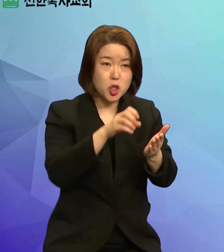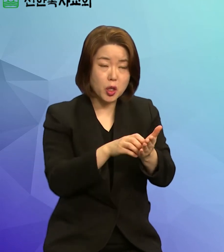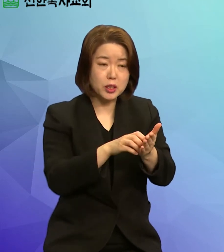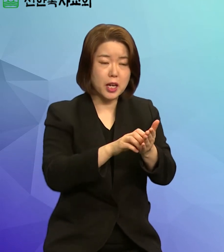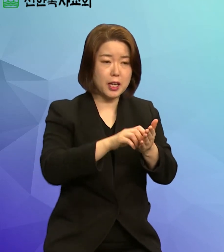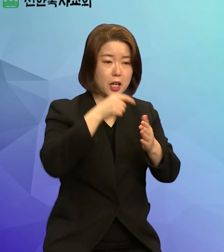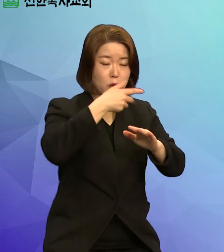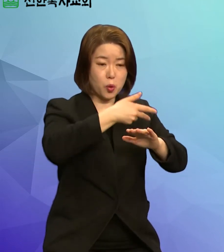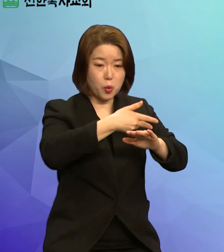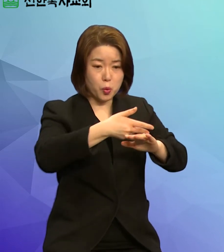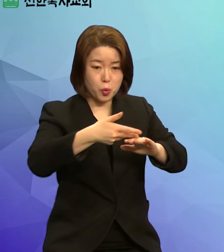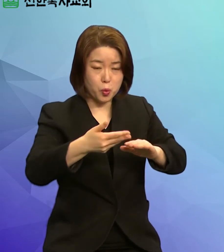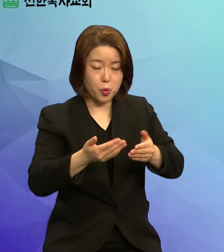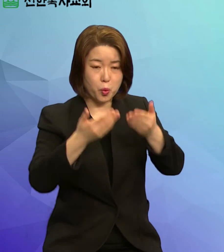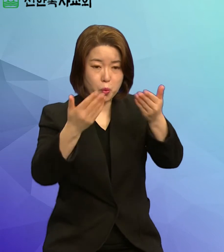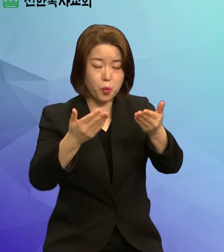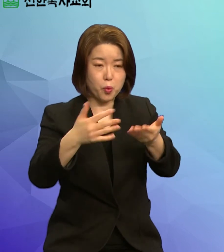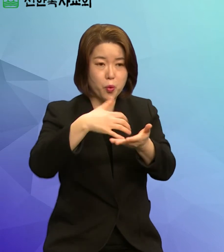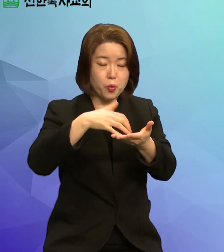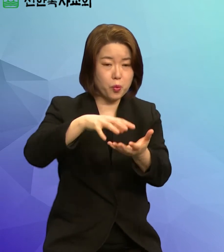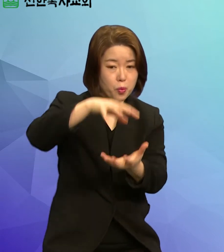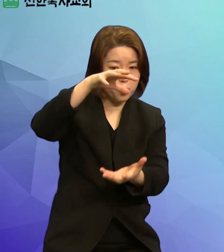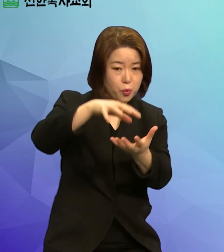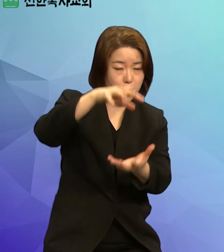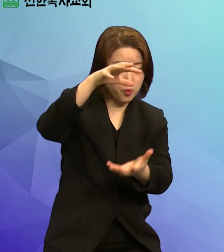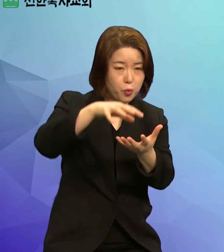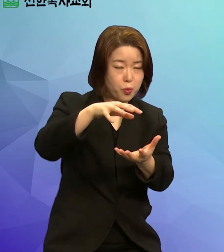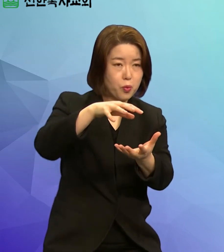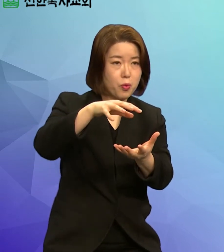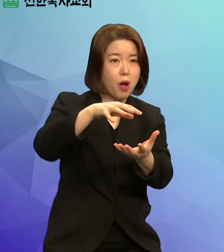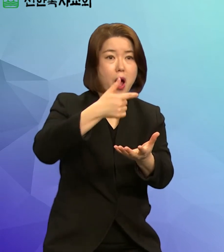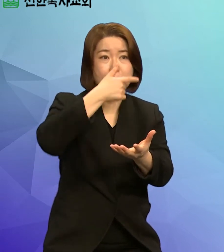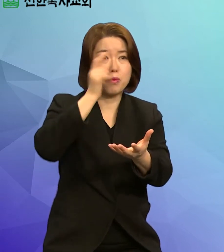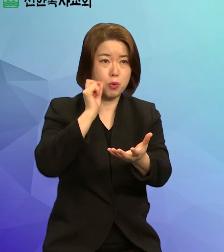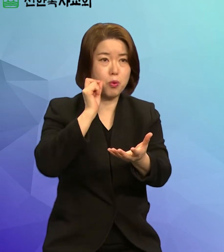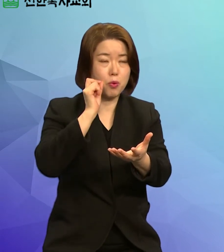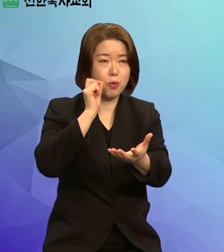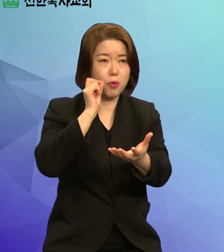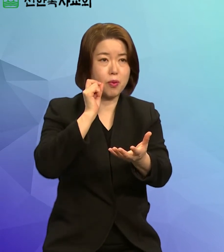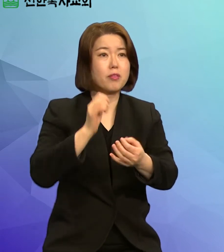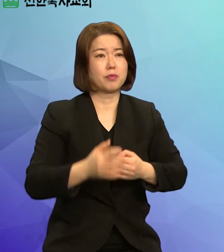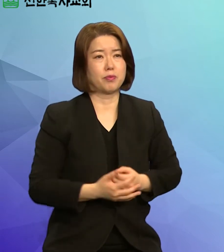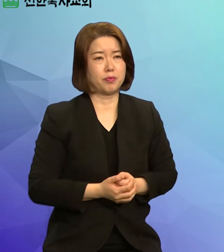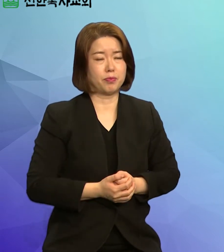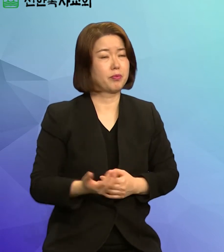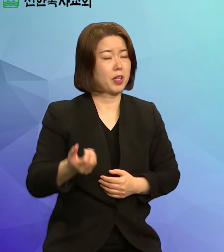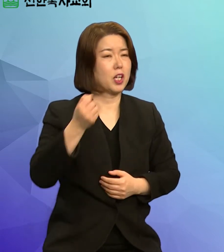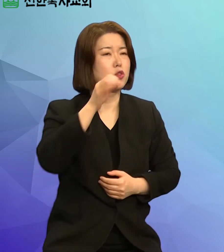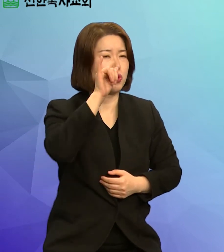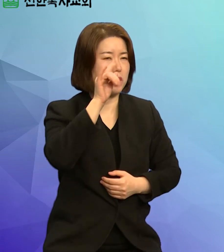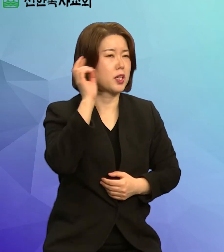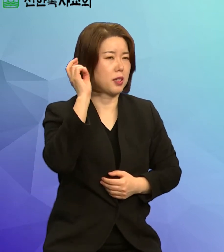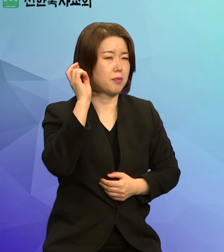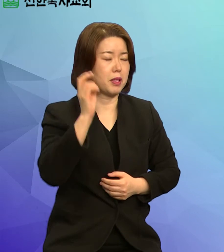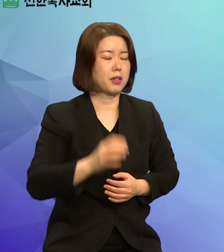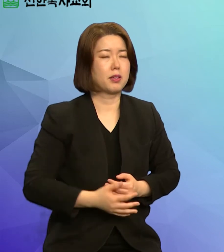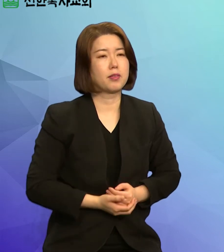혈액 보유량에 훨씬 밑도는 지금 혈액 보유하고 있다는